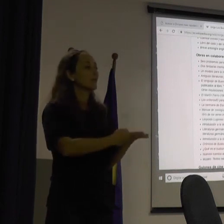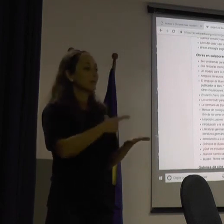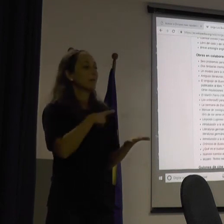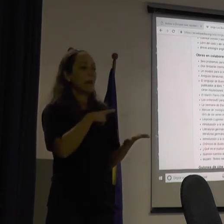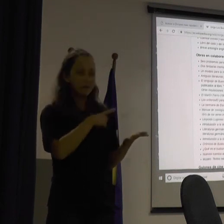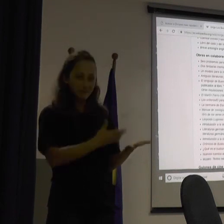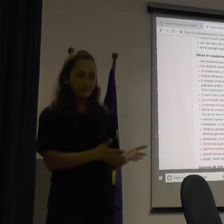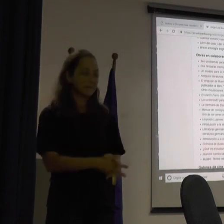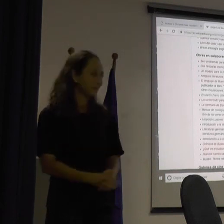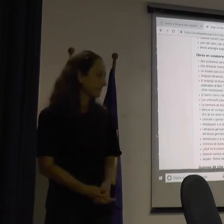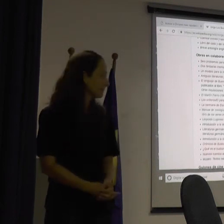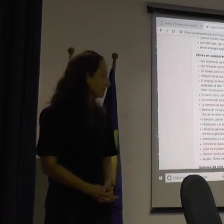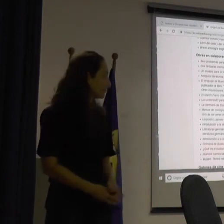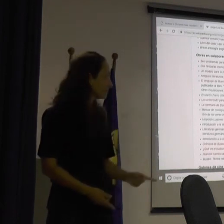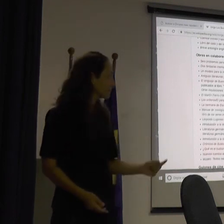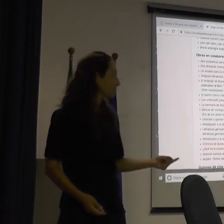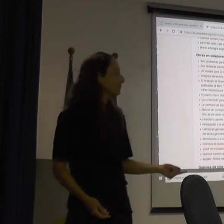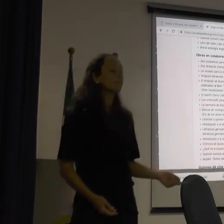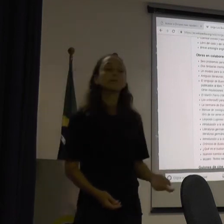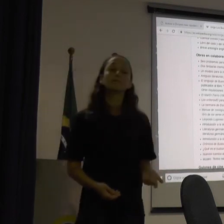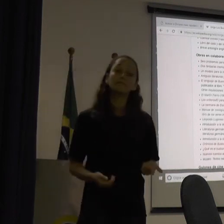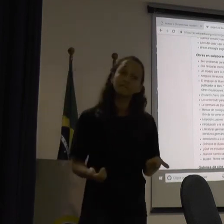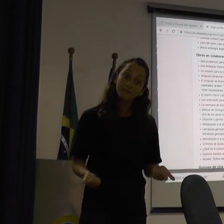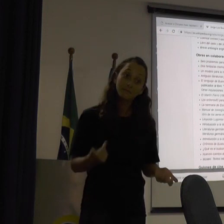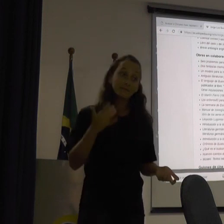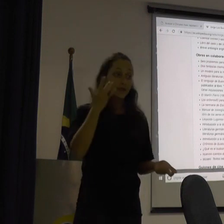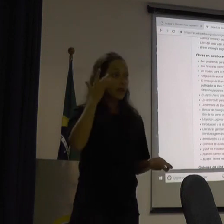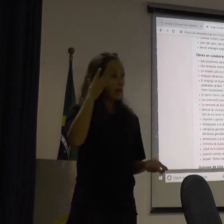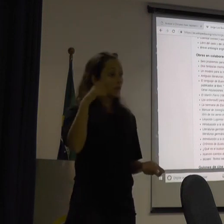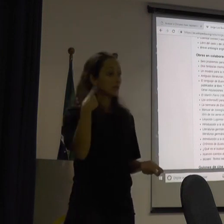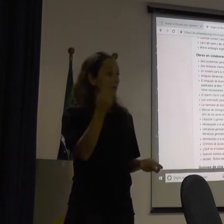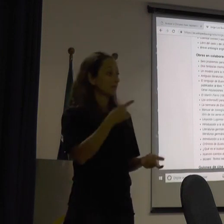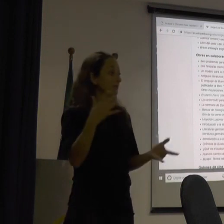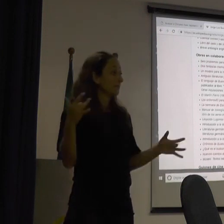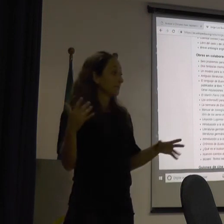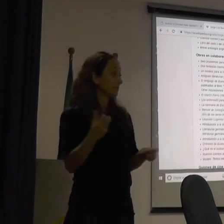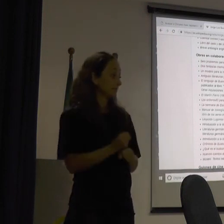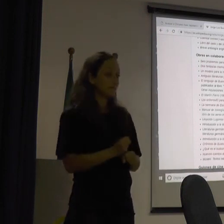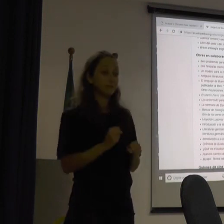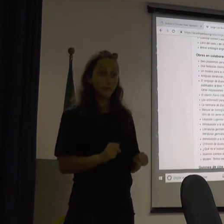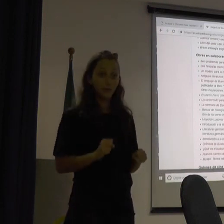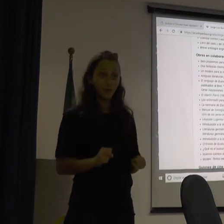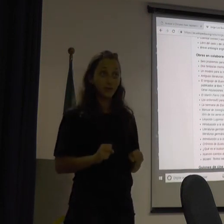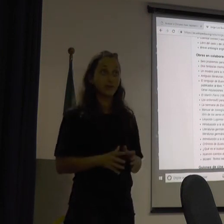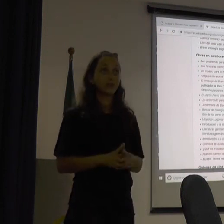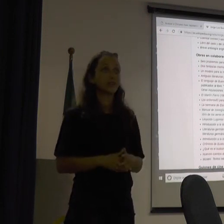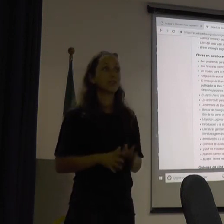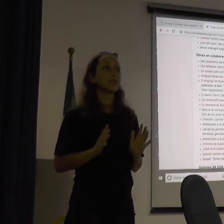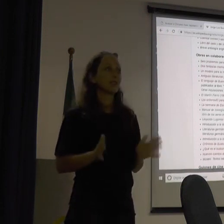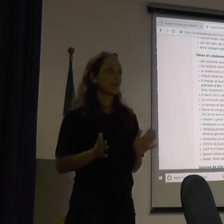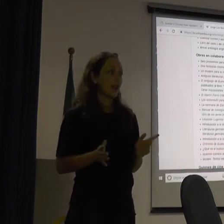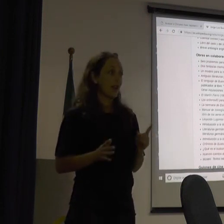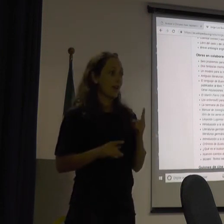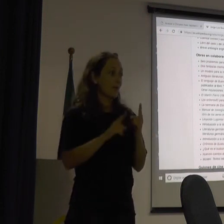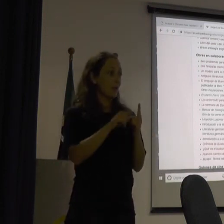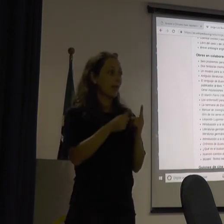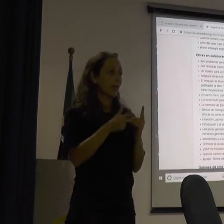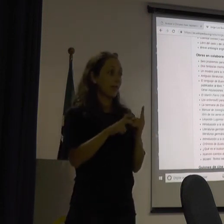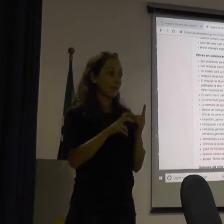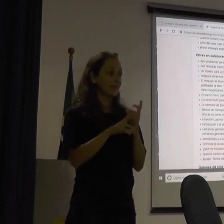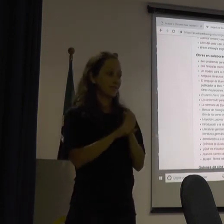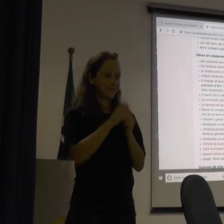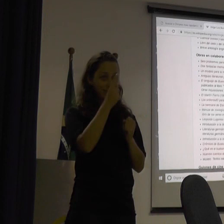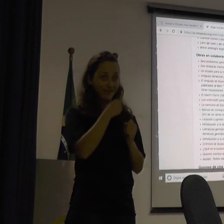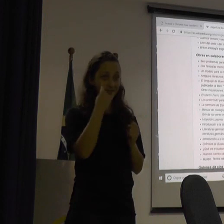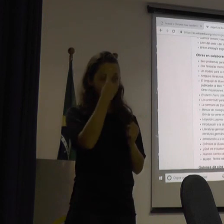Bom, eu acho que a gente pode encerrar por aqui, né? Porque já faz mais 1h15, mais do que isso, né? Que estamos